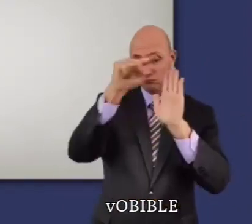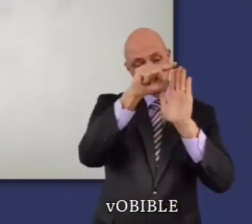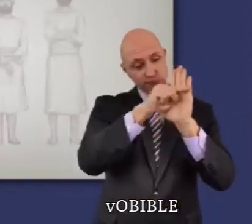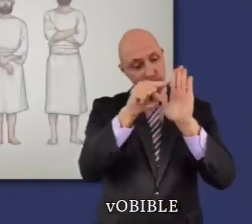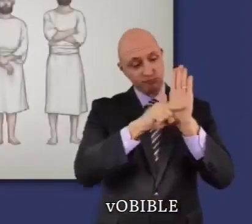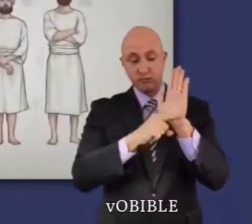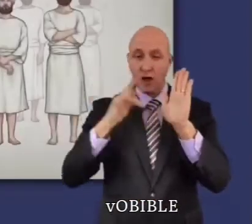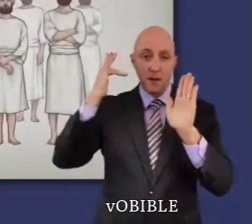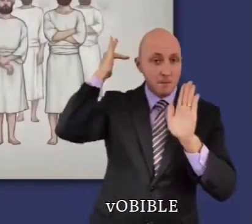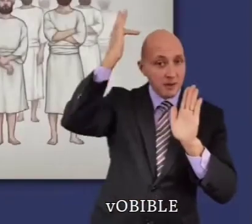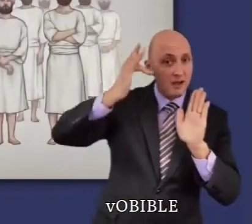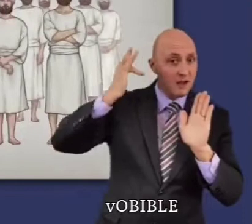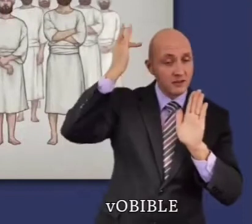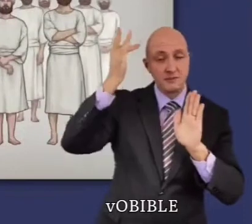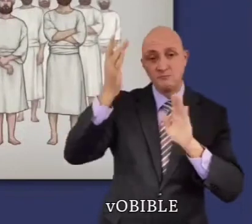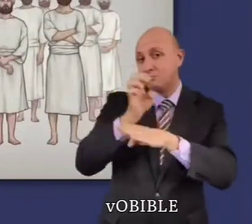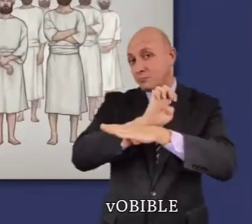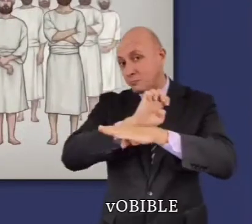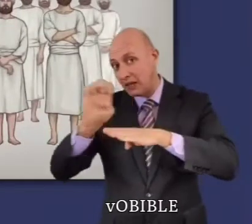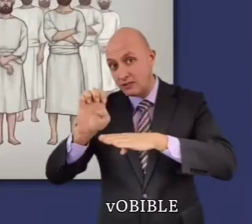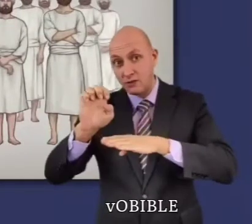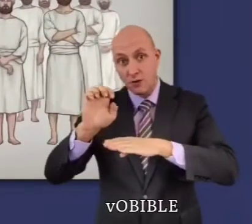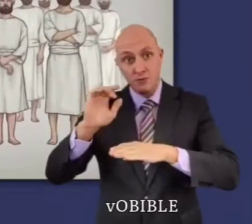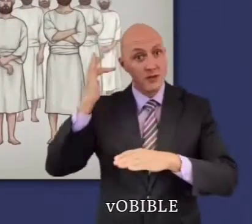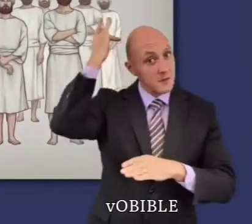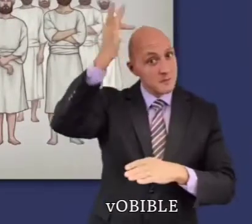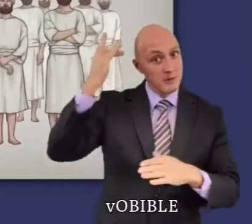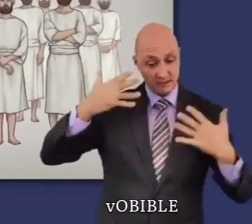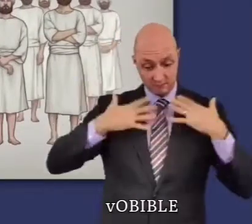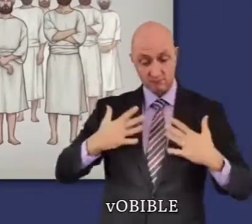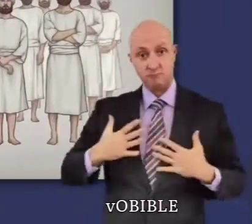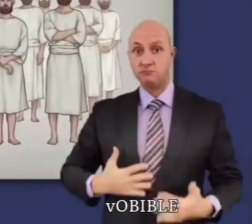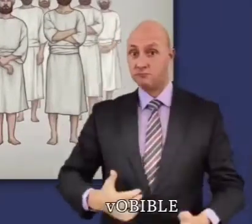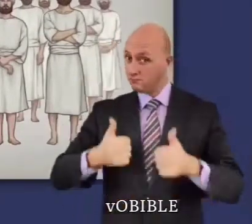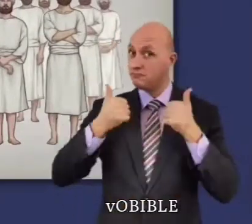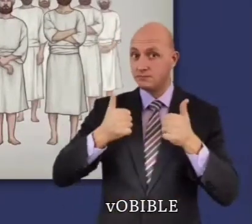ciel même, où Jésus s'est présenté devant Dieu en notre faveur.